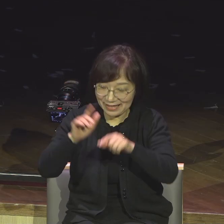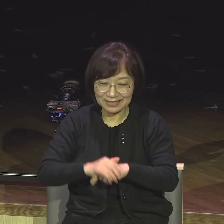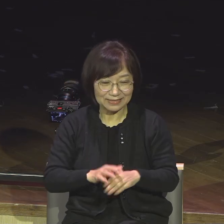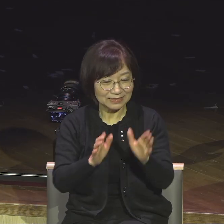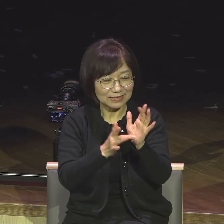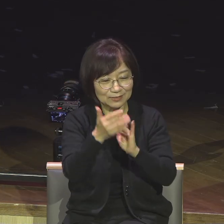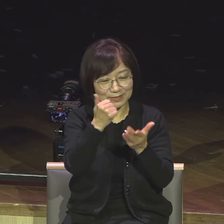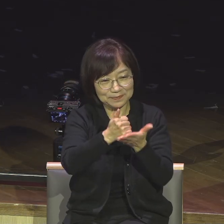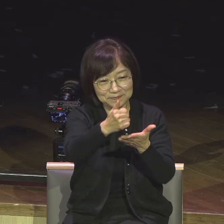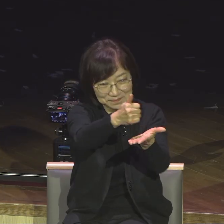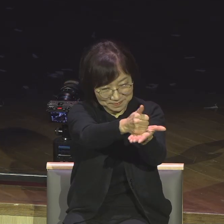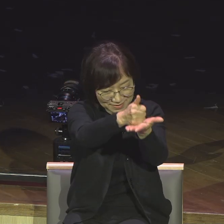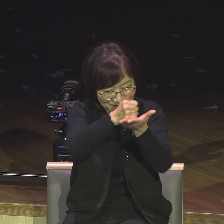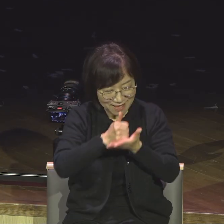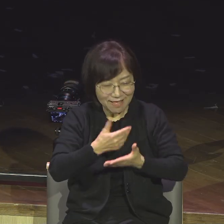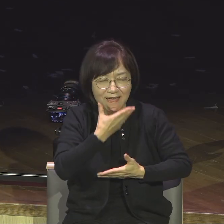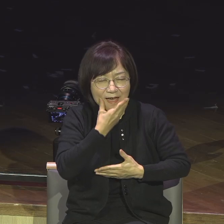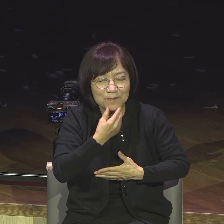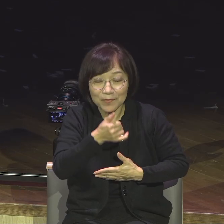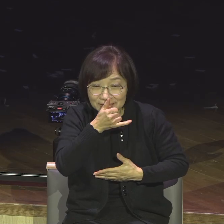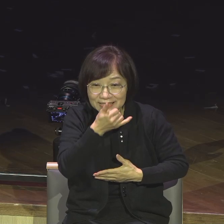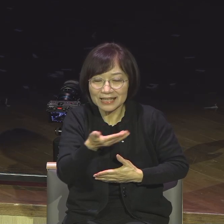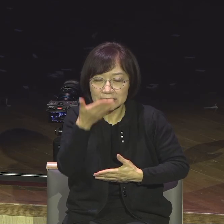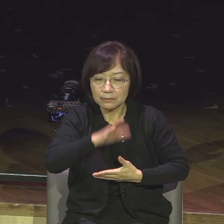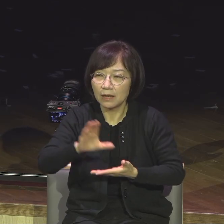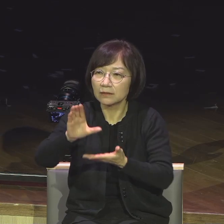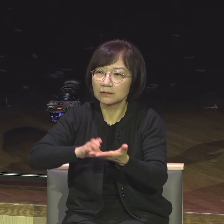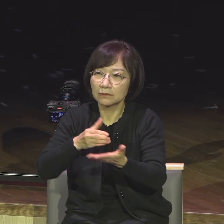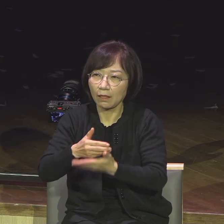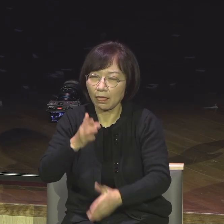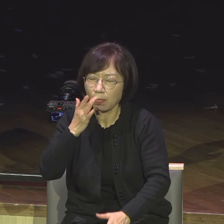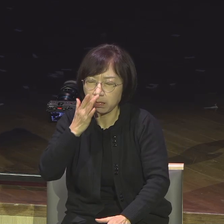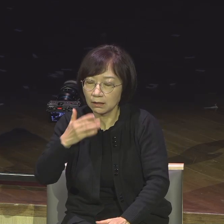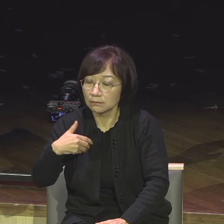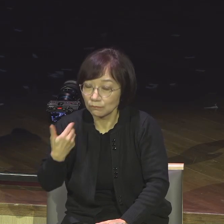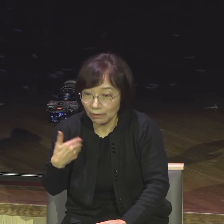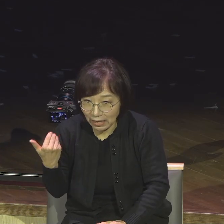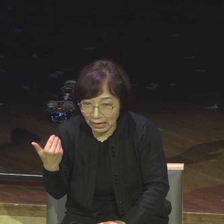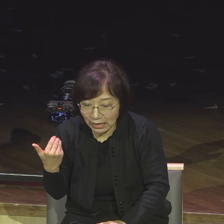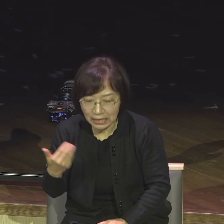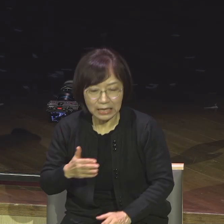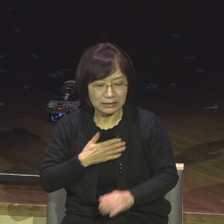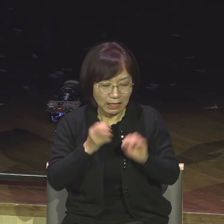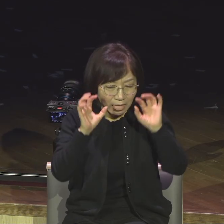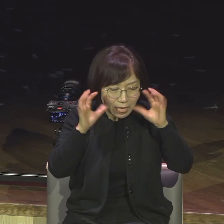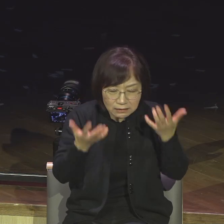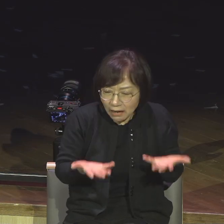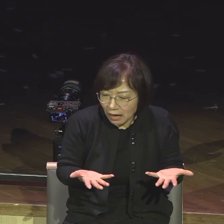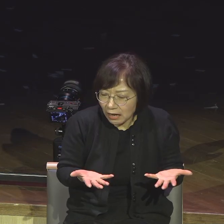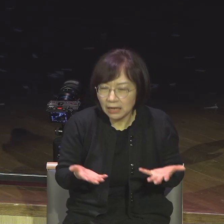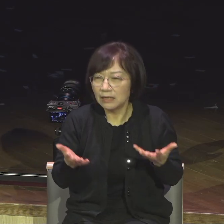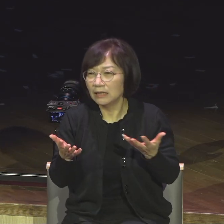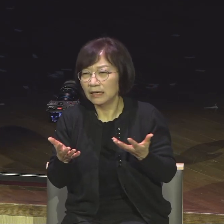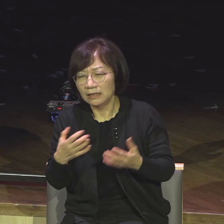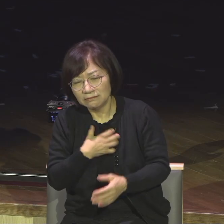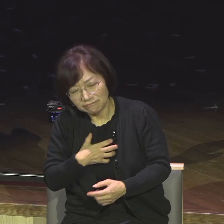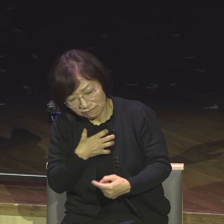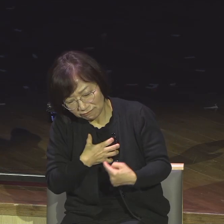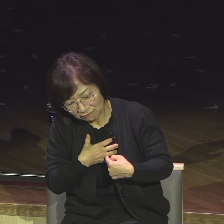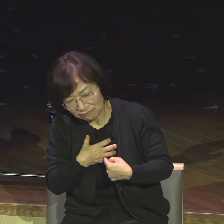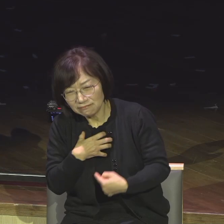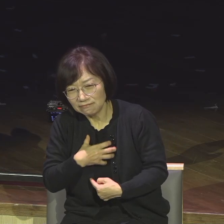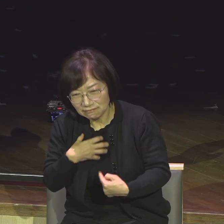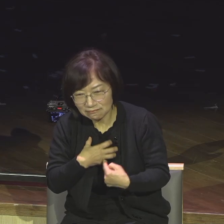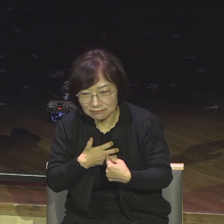왔지만 항상 그리스도를 누리지 못하니 아이가 없는 문제가 나에게